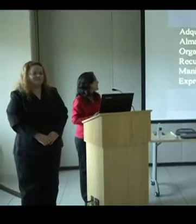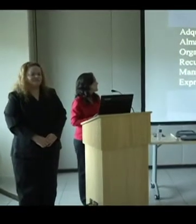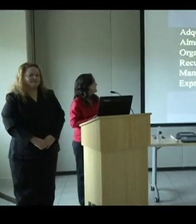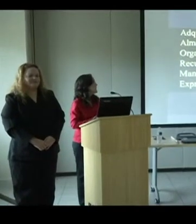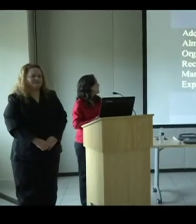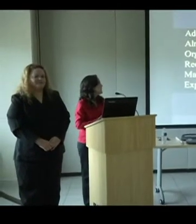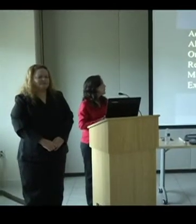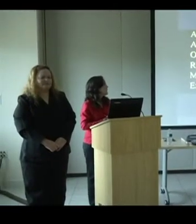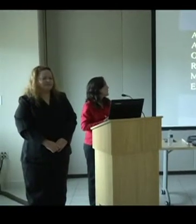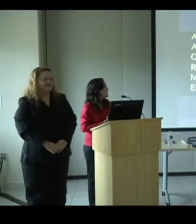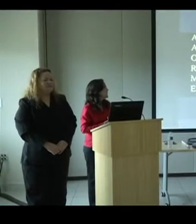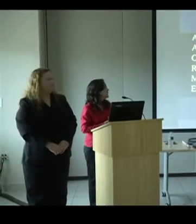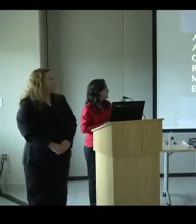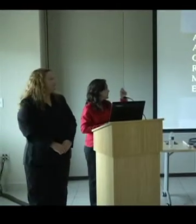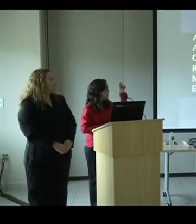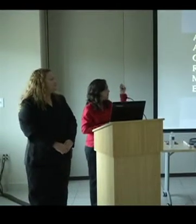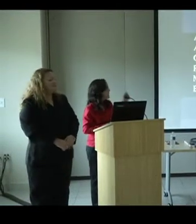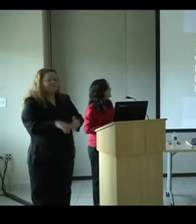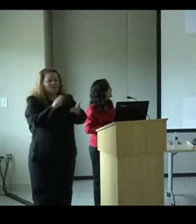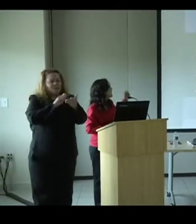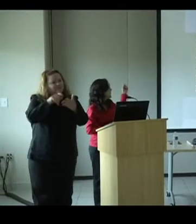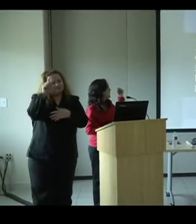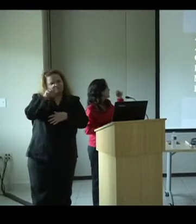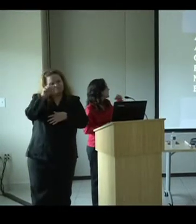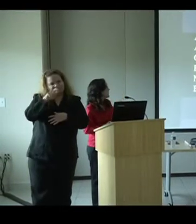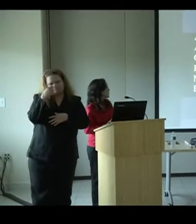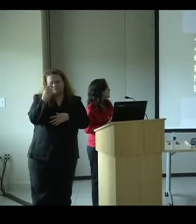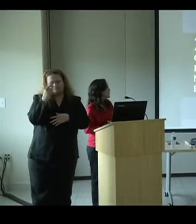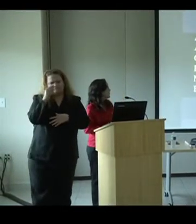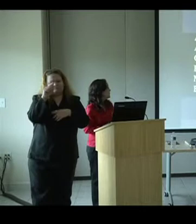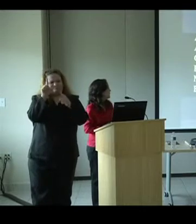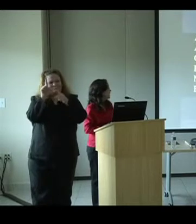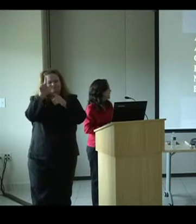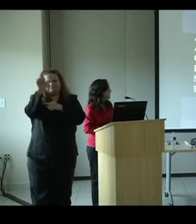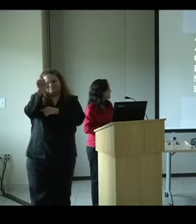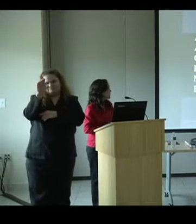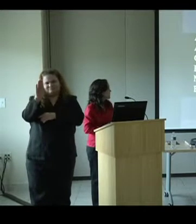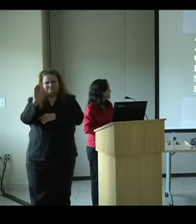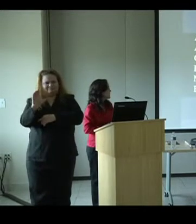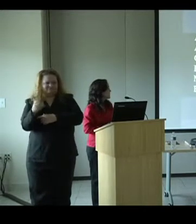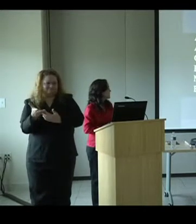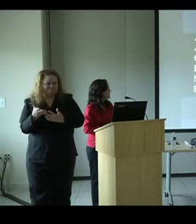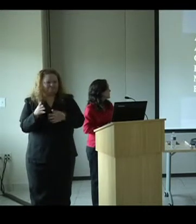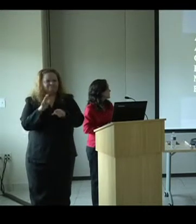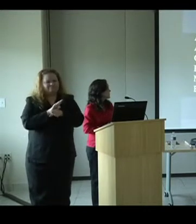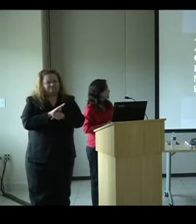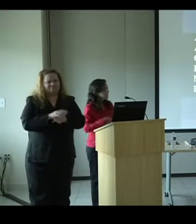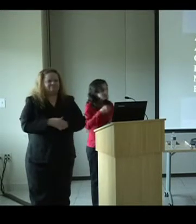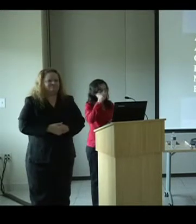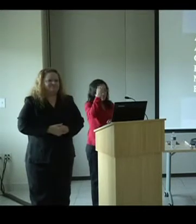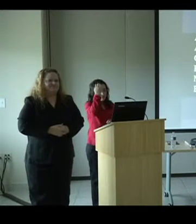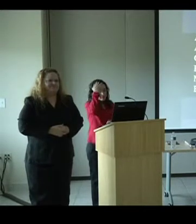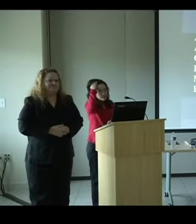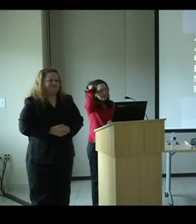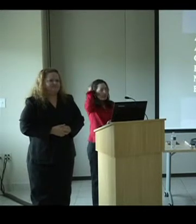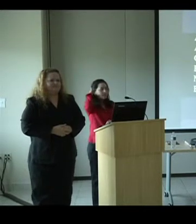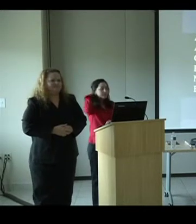no tienen que escribirla con que nada más Ustedes pongan la clave de cuál corresponde cada una es suficiente